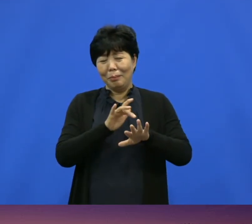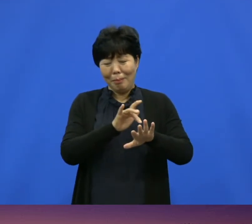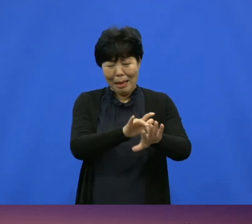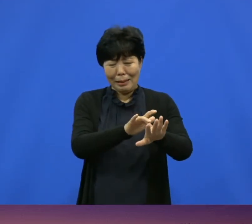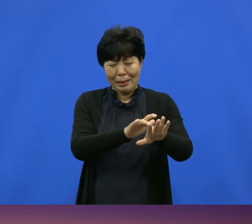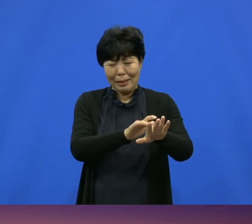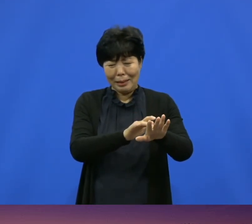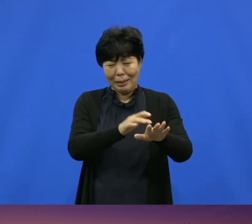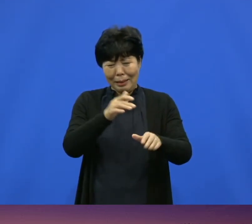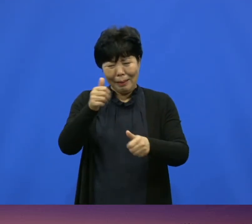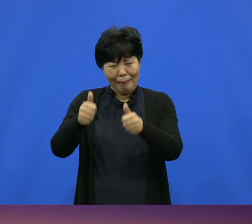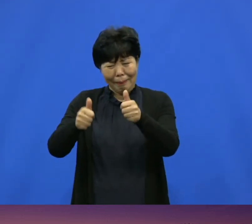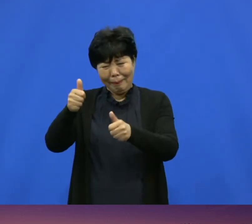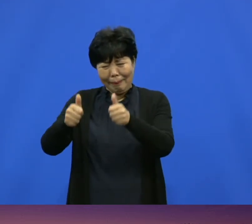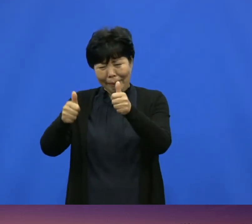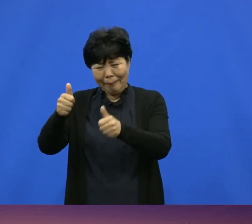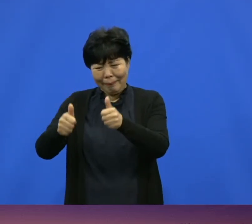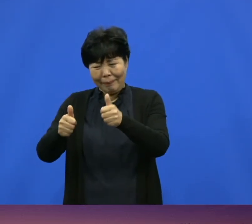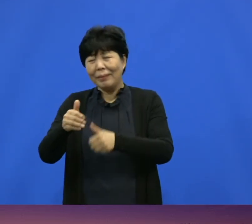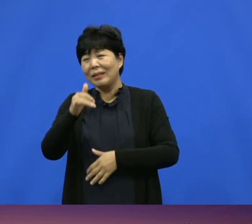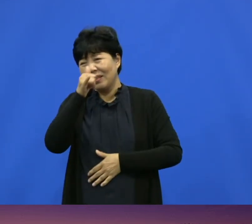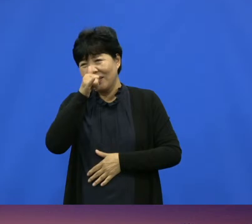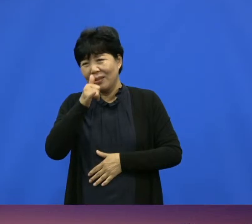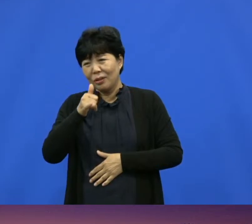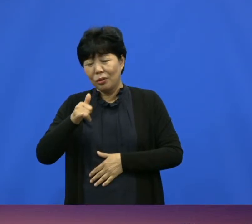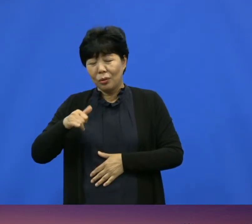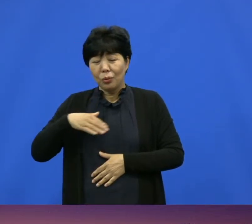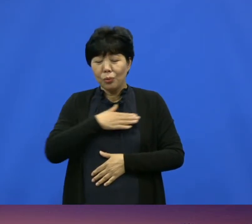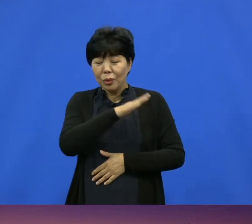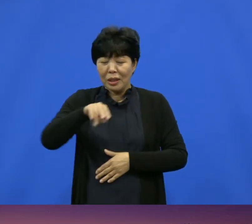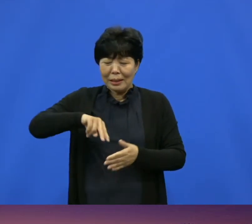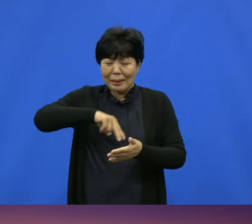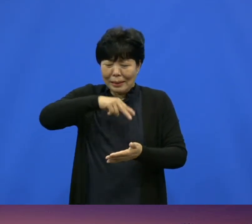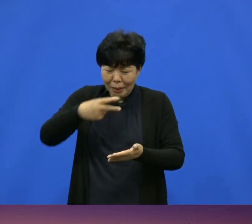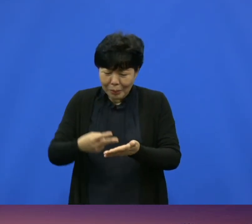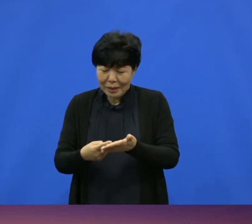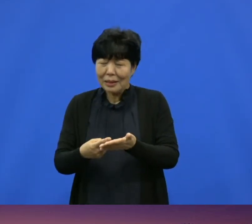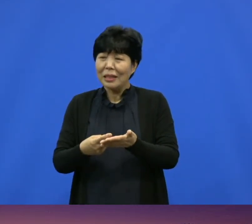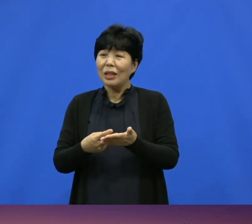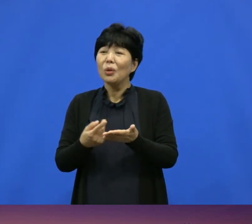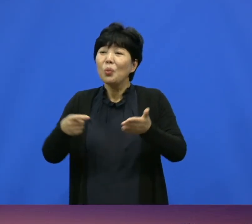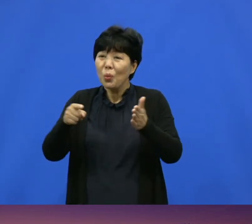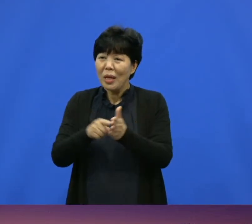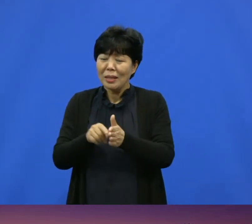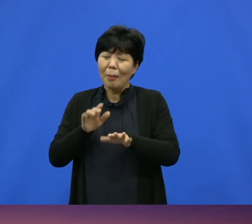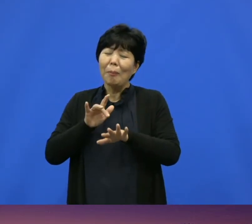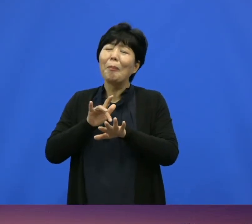않아요. 우리를 넘어뜨리기 위해서 날마다 태클을 거는 게 마귀예요.